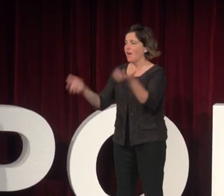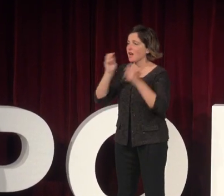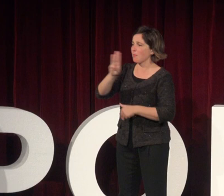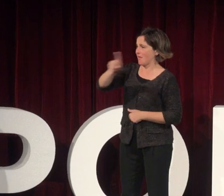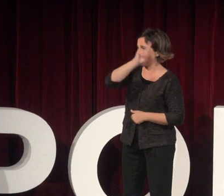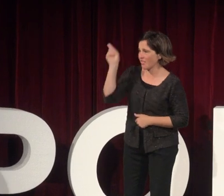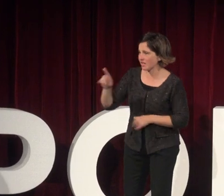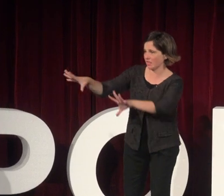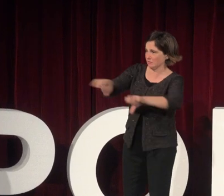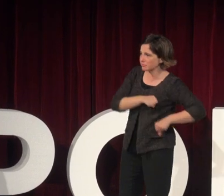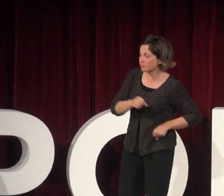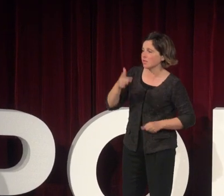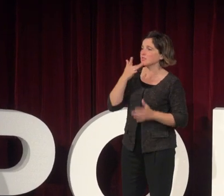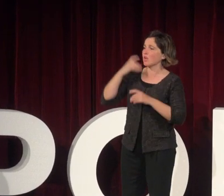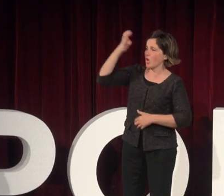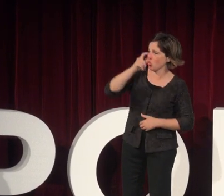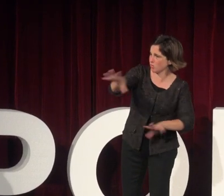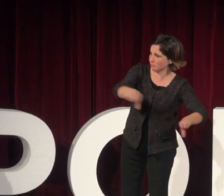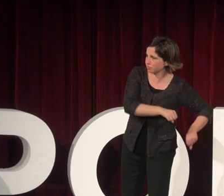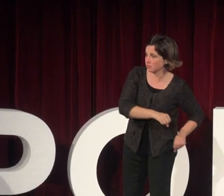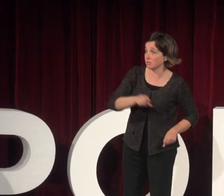PP en Madrid, gobernamos en Coruña.